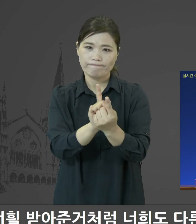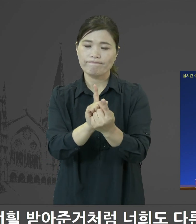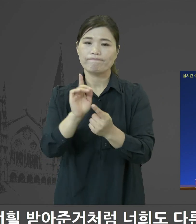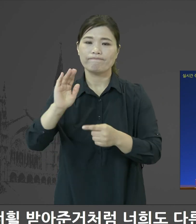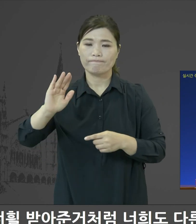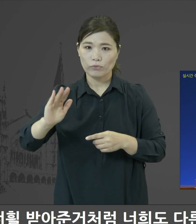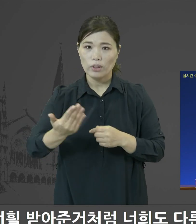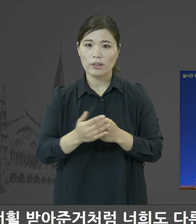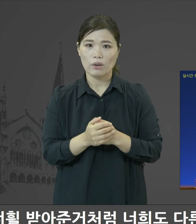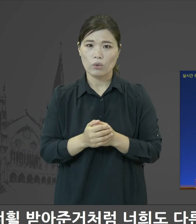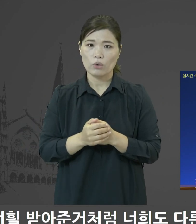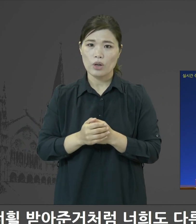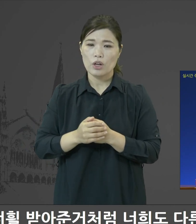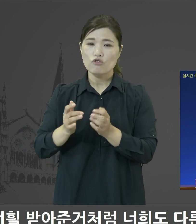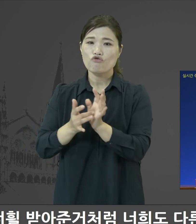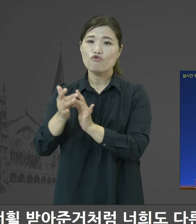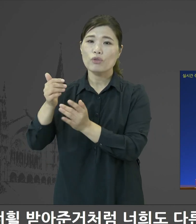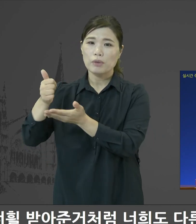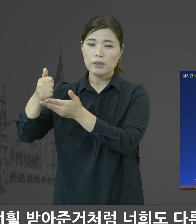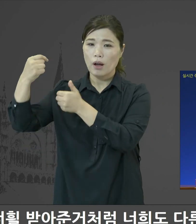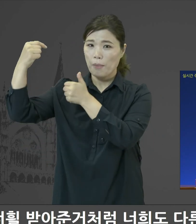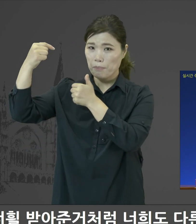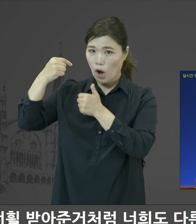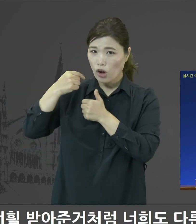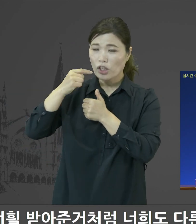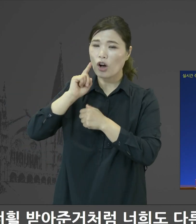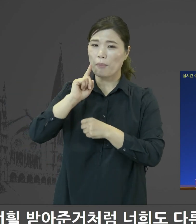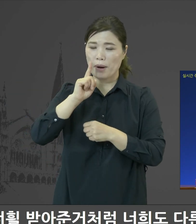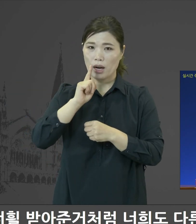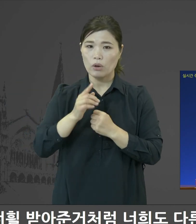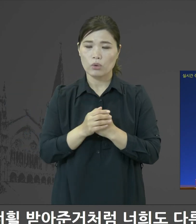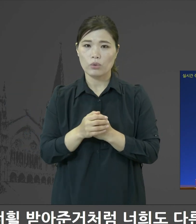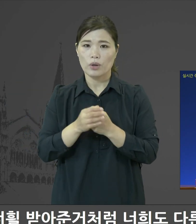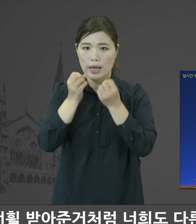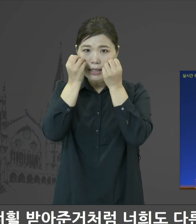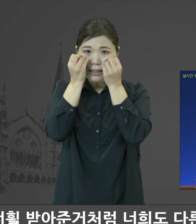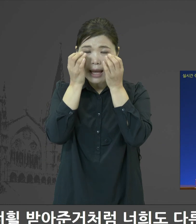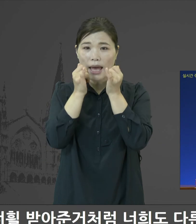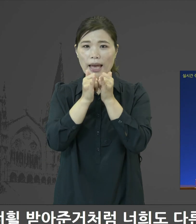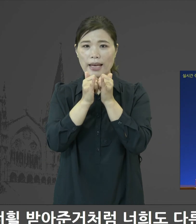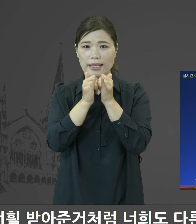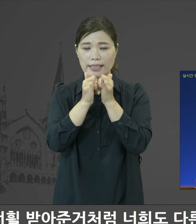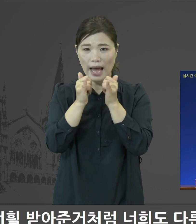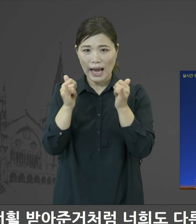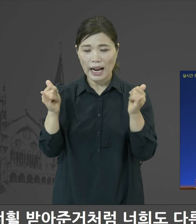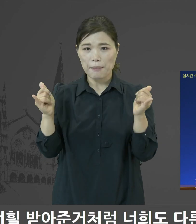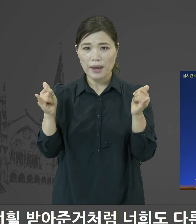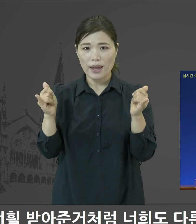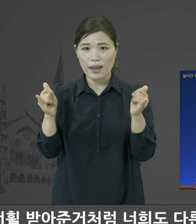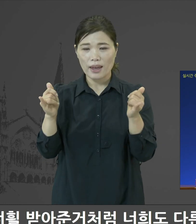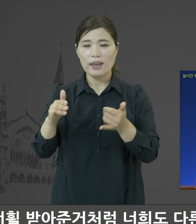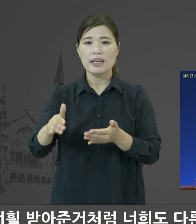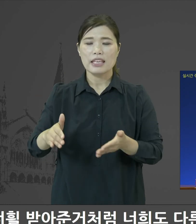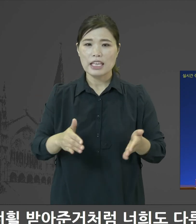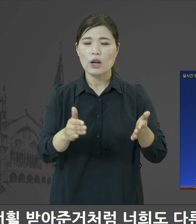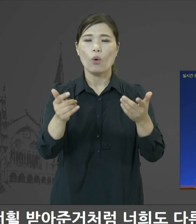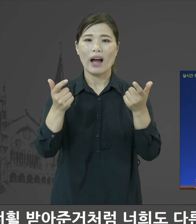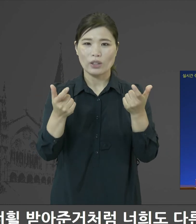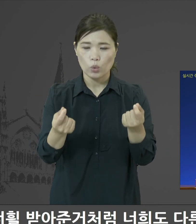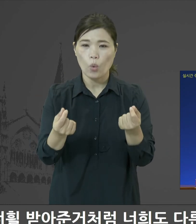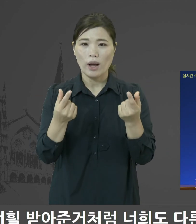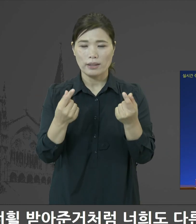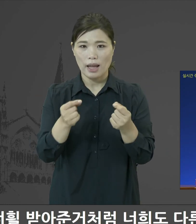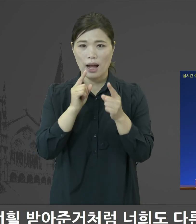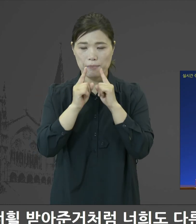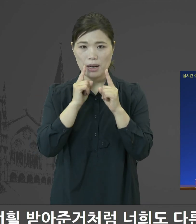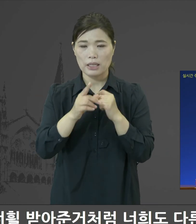계신 겁니다. 이것이 새 사람의 길이라고 도전해주고 있는 겁니다. 사랑하는